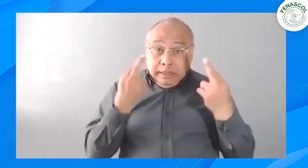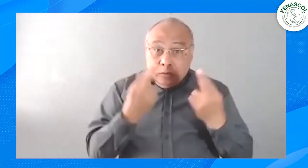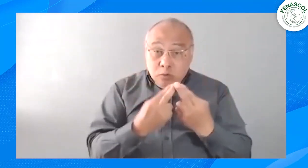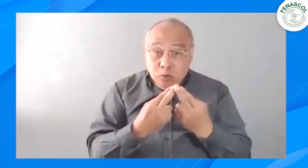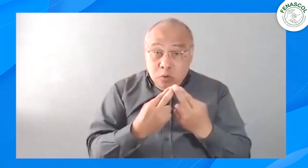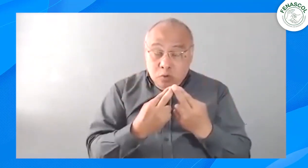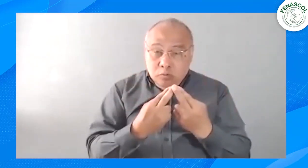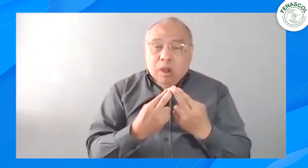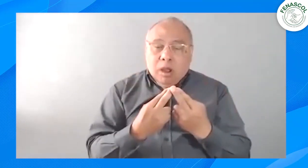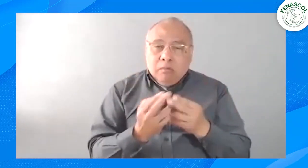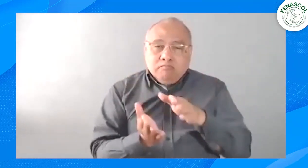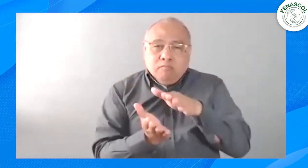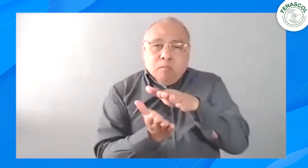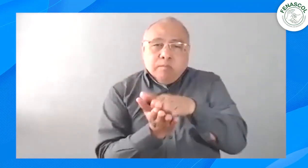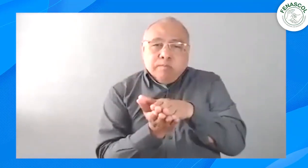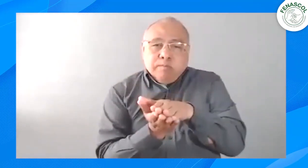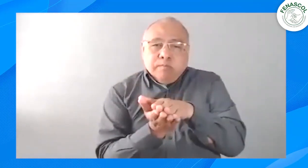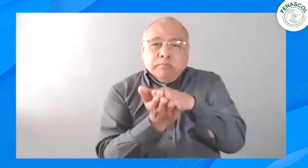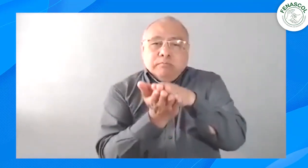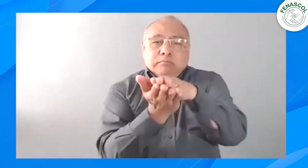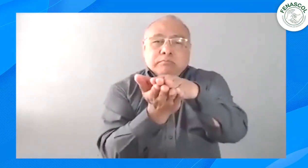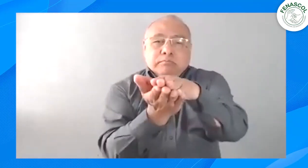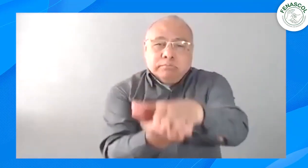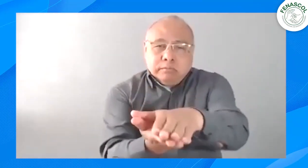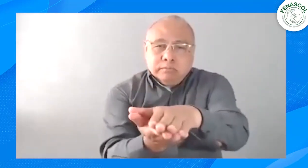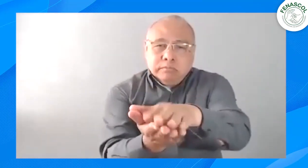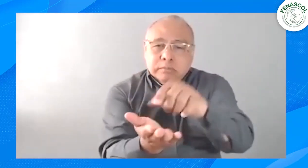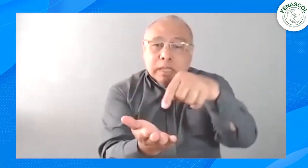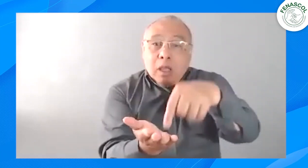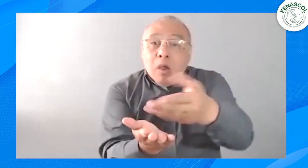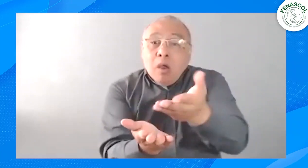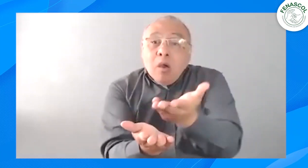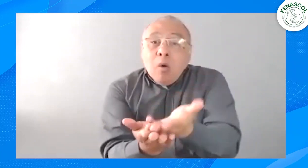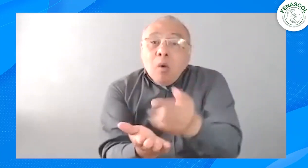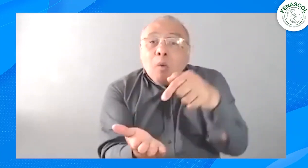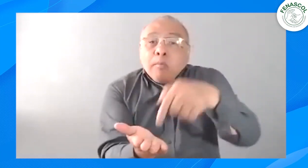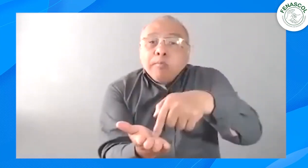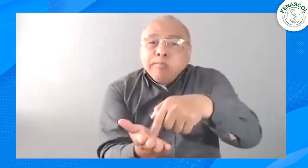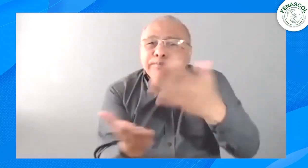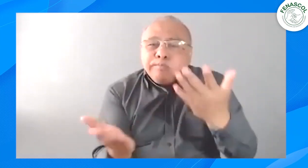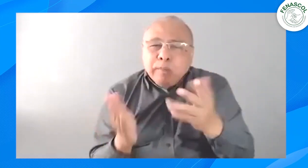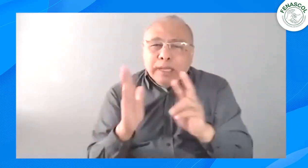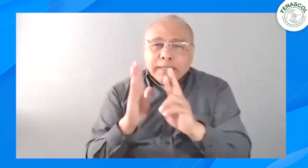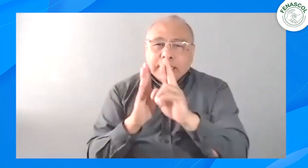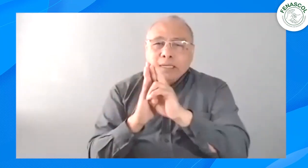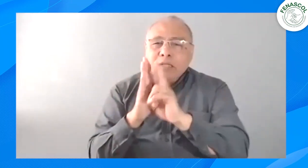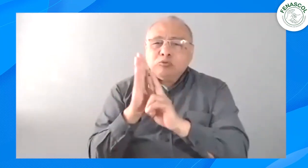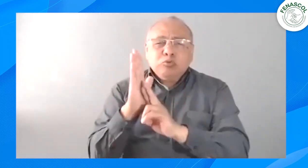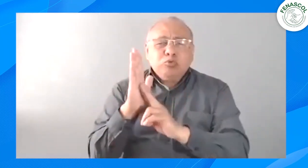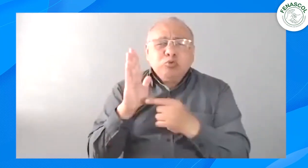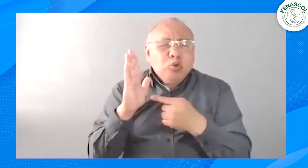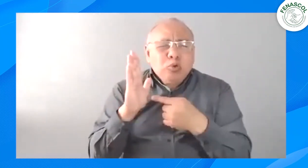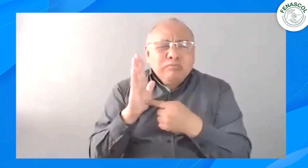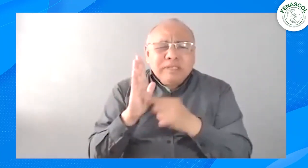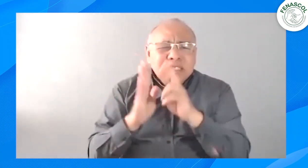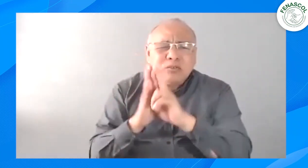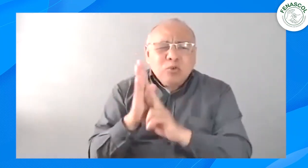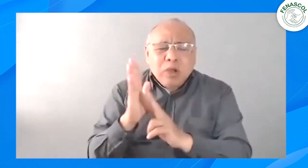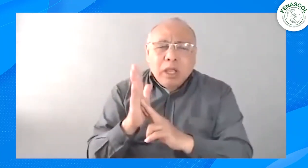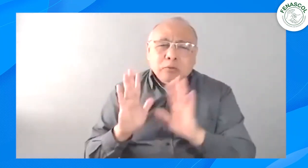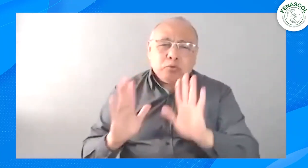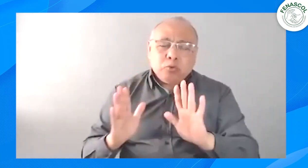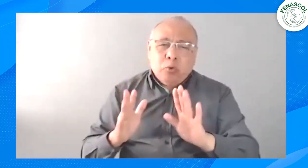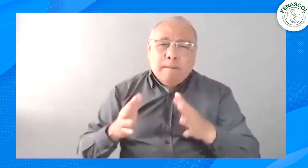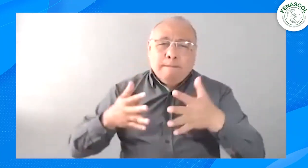en las reuniones en las que ha participado frenas call siempre se han llevado todos los soportes necesarios este